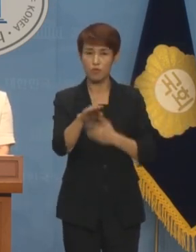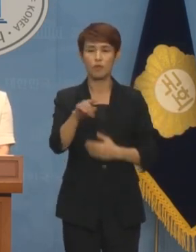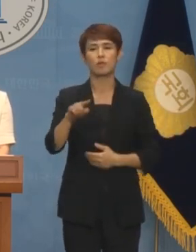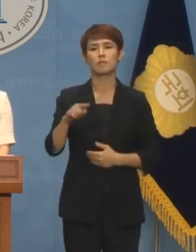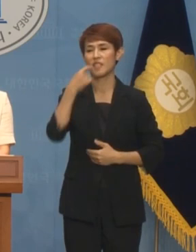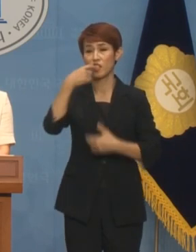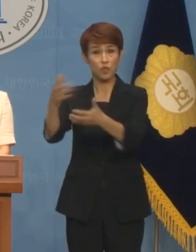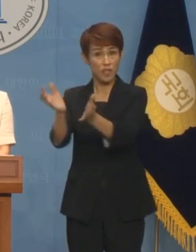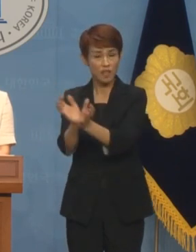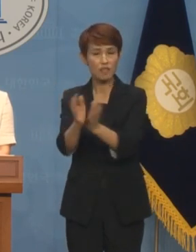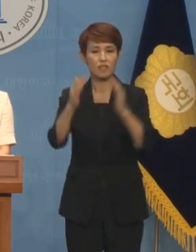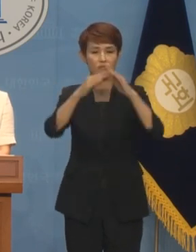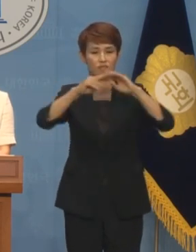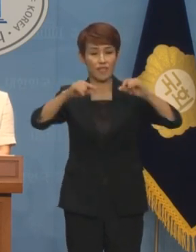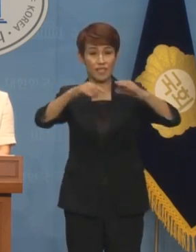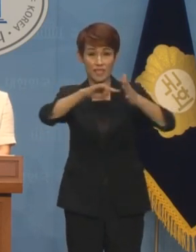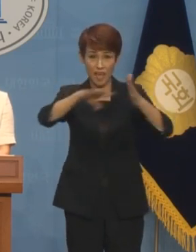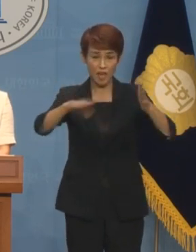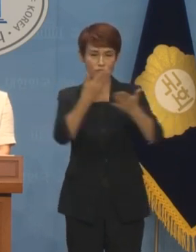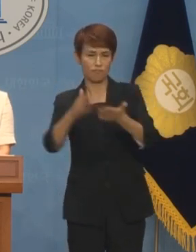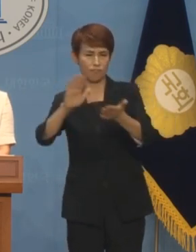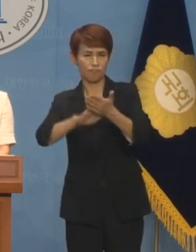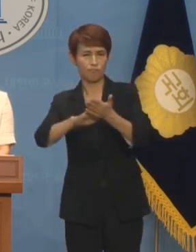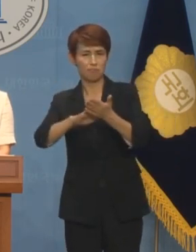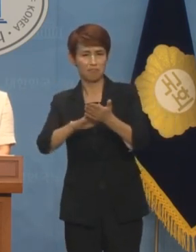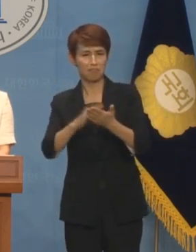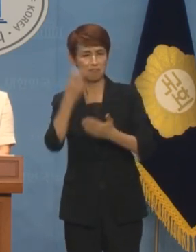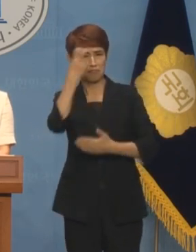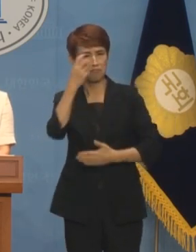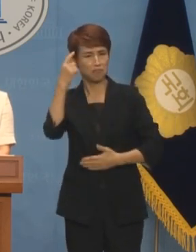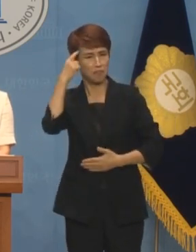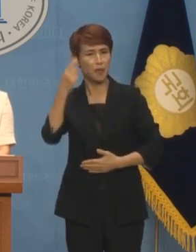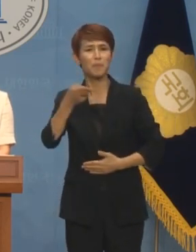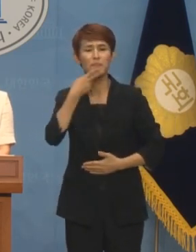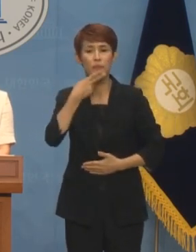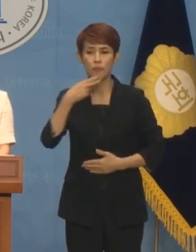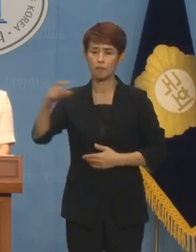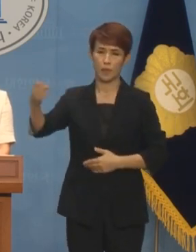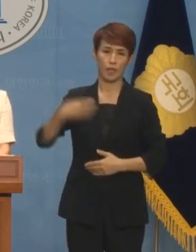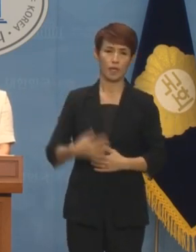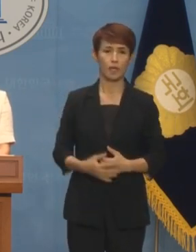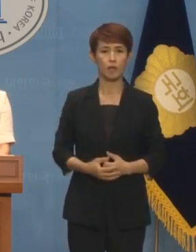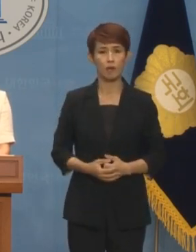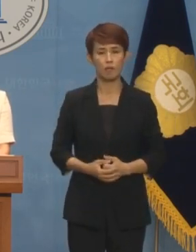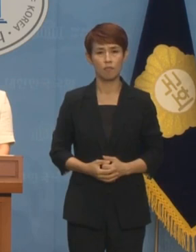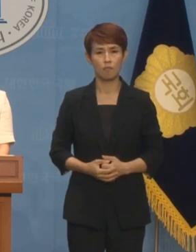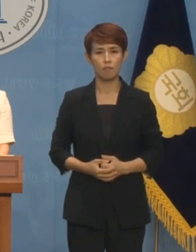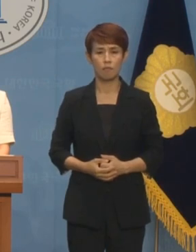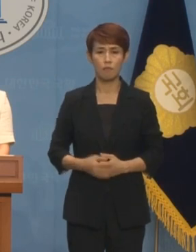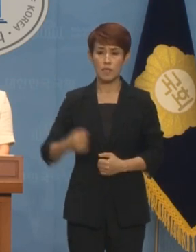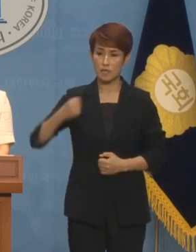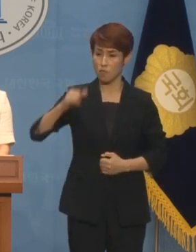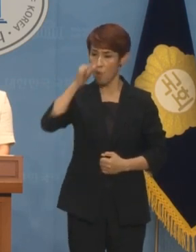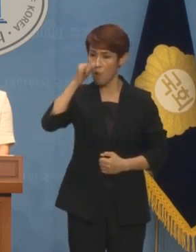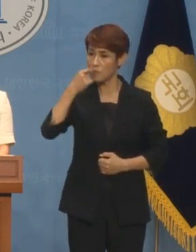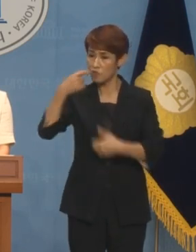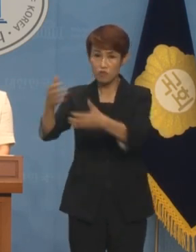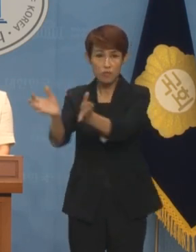민주당은 종부세와 상속세 개편을 검토한 바 없다고 말했습니다. 다수당인